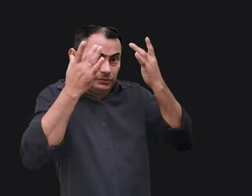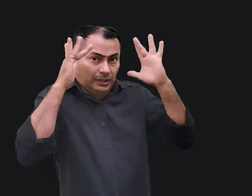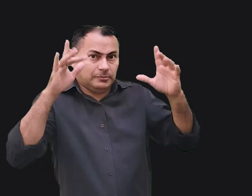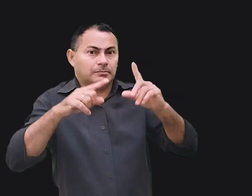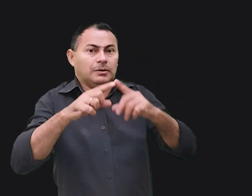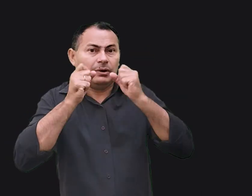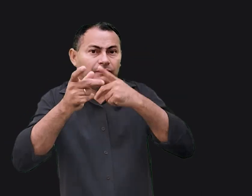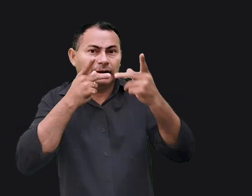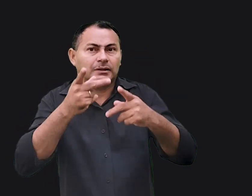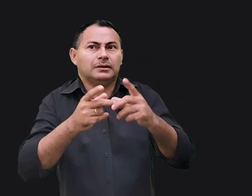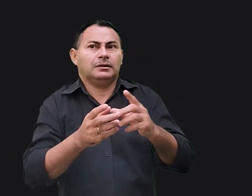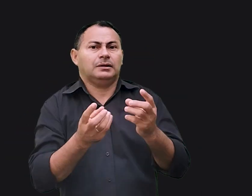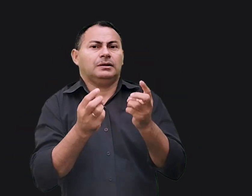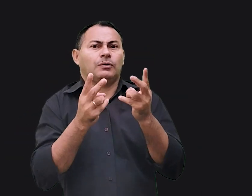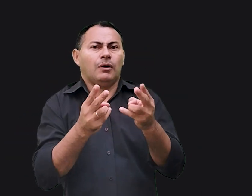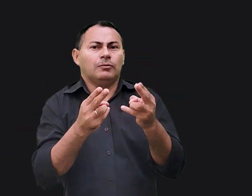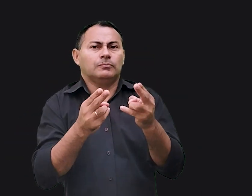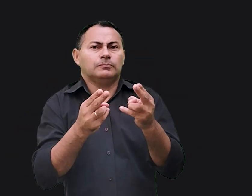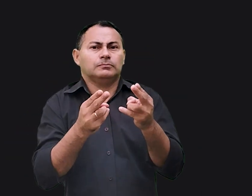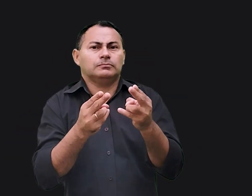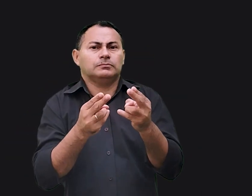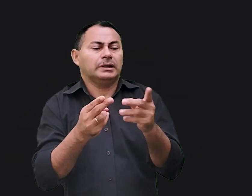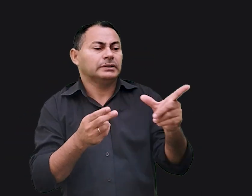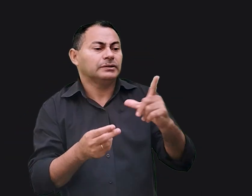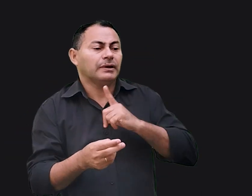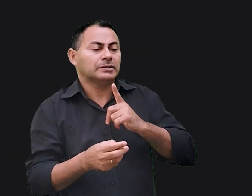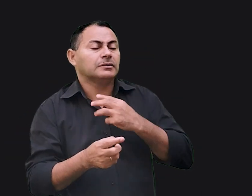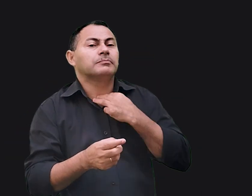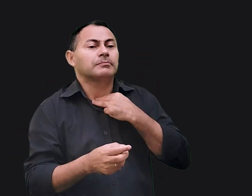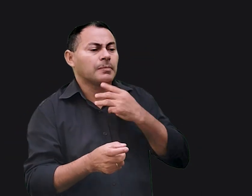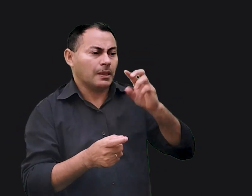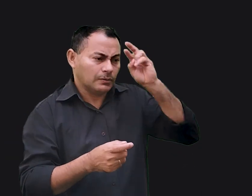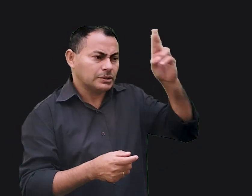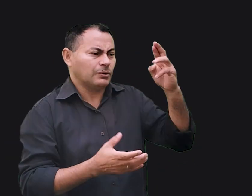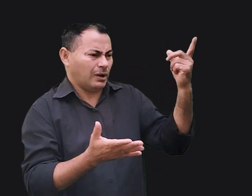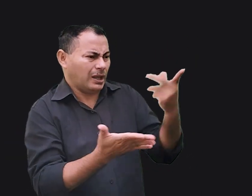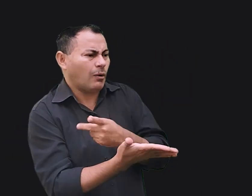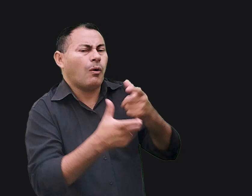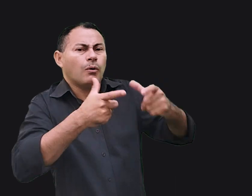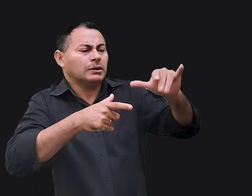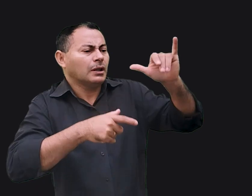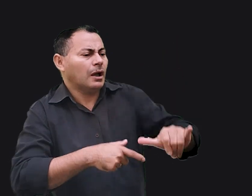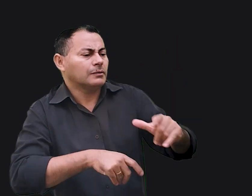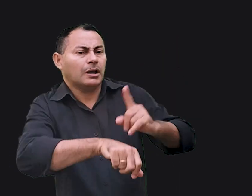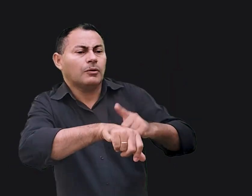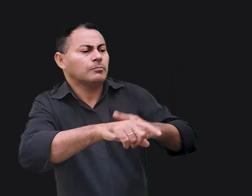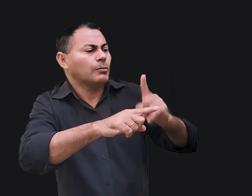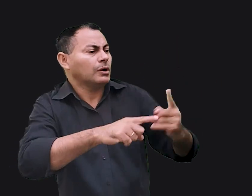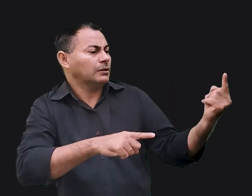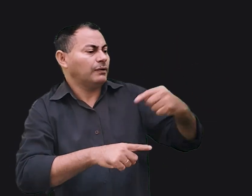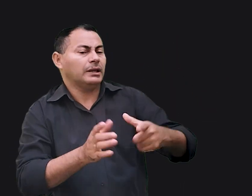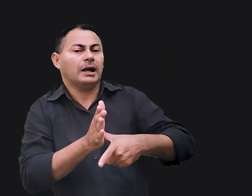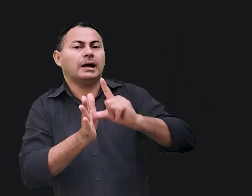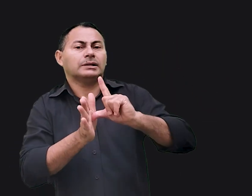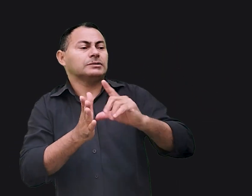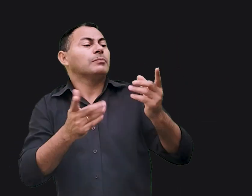isso, mas podemos dizer que foi como se ela tivesse dito, o Senhor errou, onde é que o Senhor estava, por que não veio